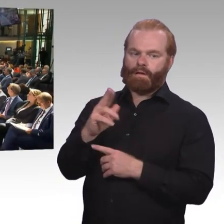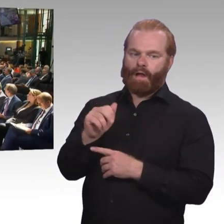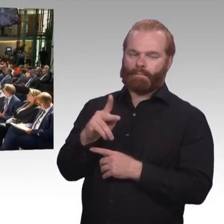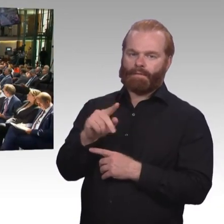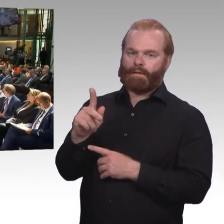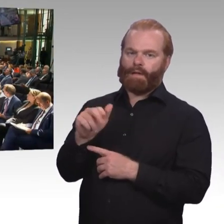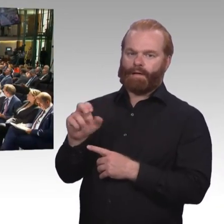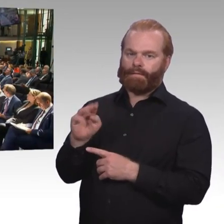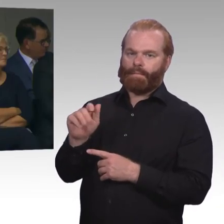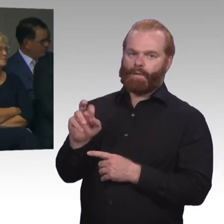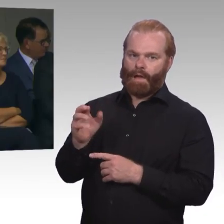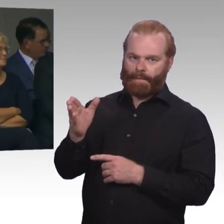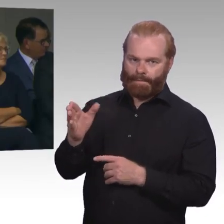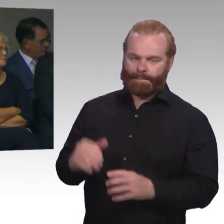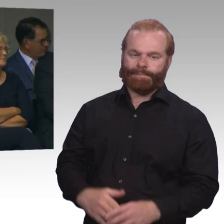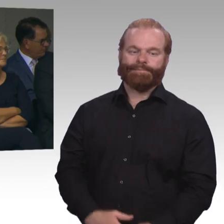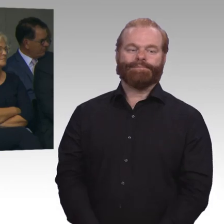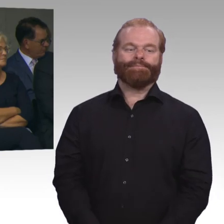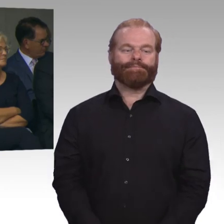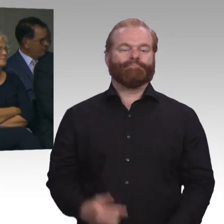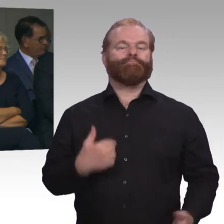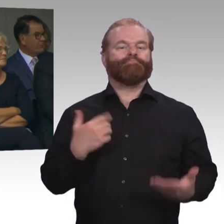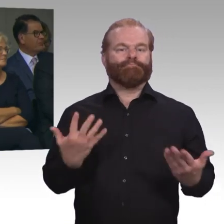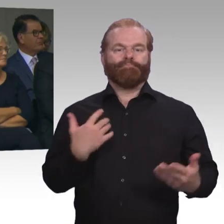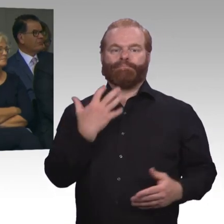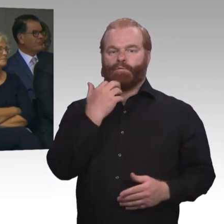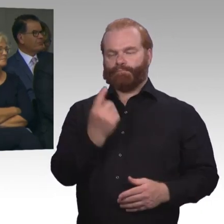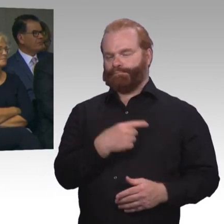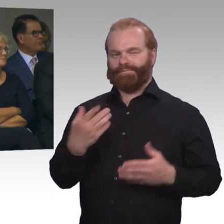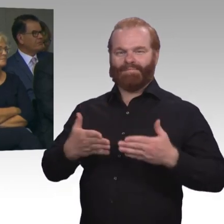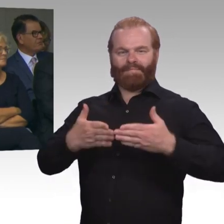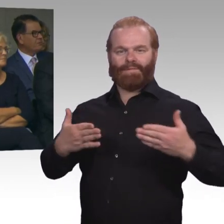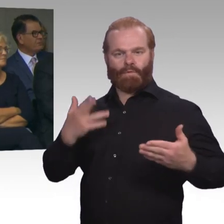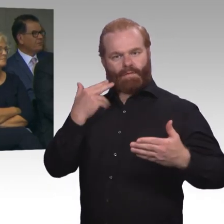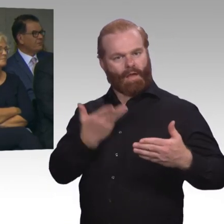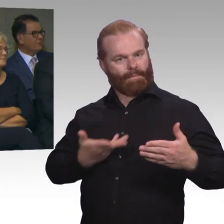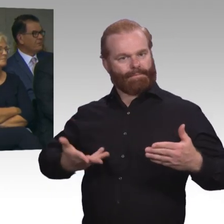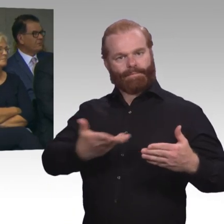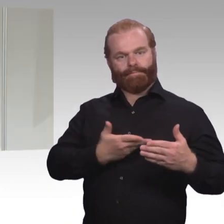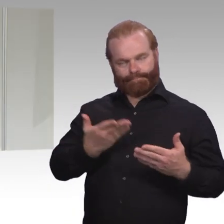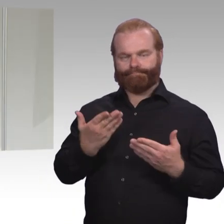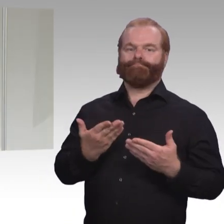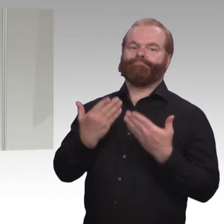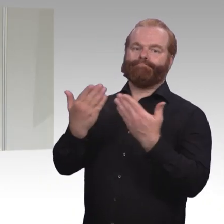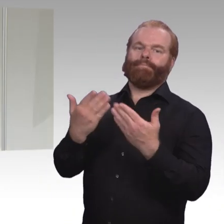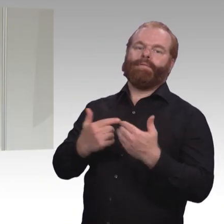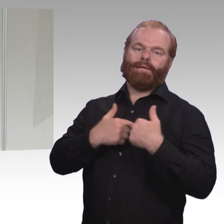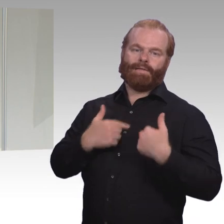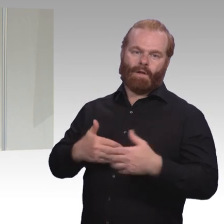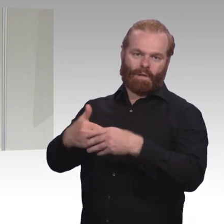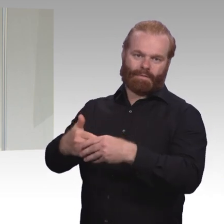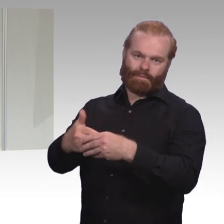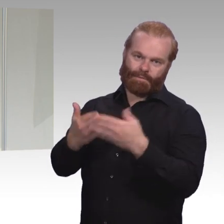möchte ich Ihnen gratulieren. Ich wünsche Ihnen Kraft und Konzentration für Ihre wichtige